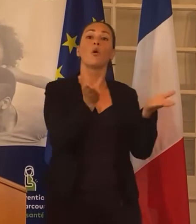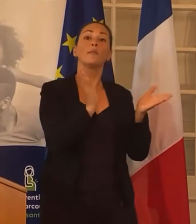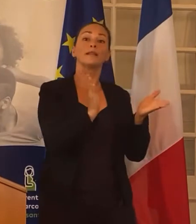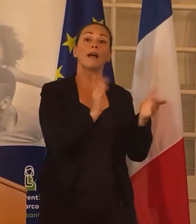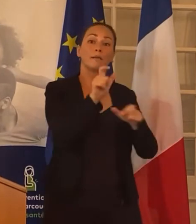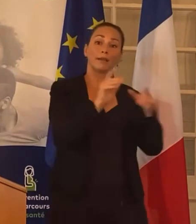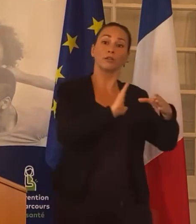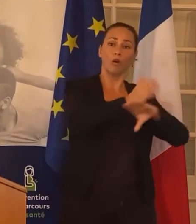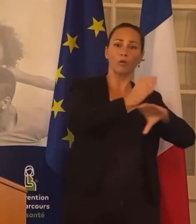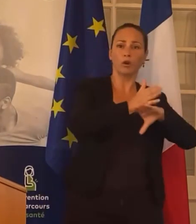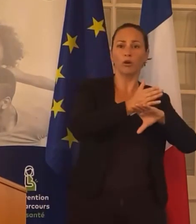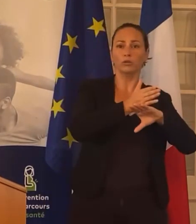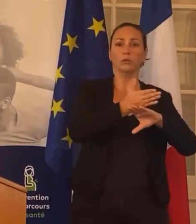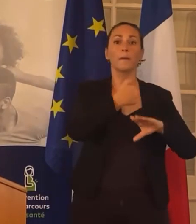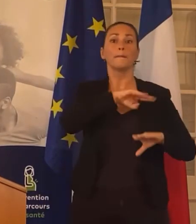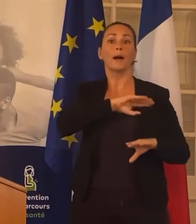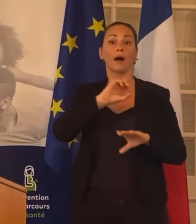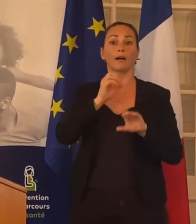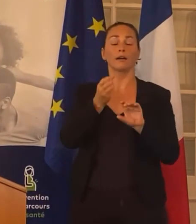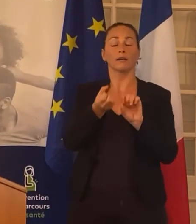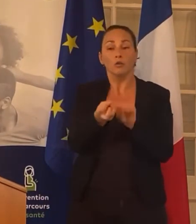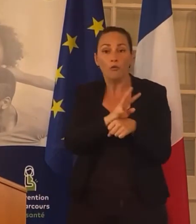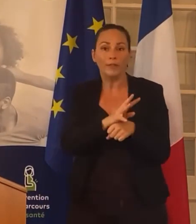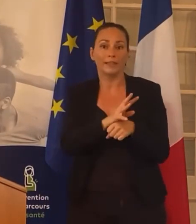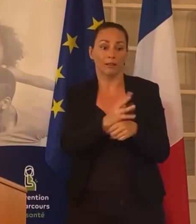pour forme sévère de la maladie,